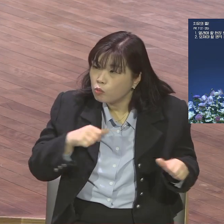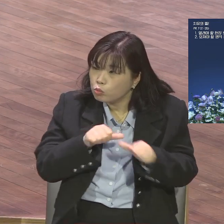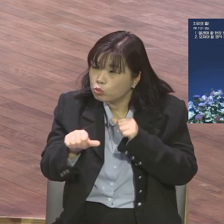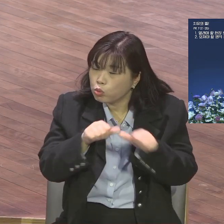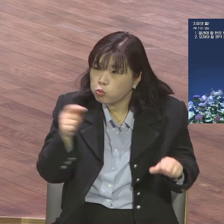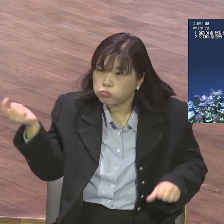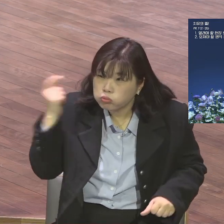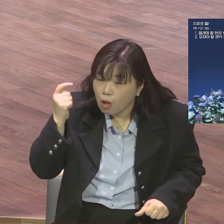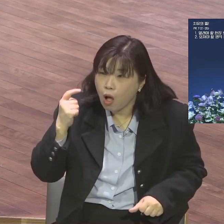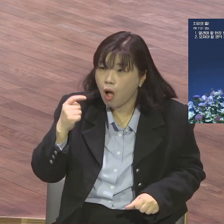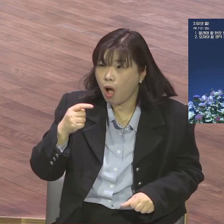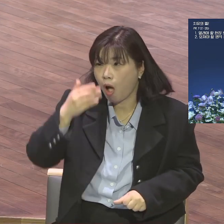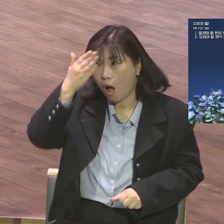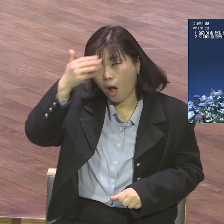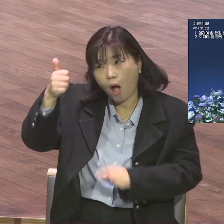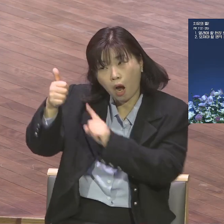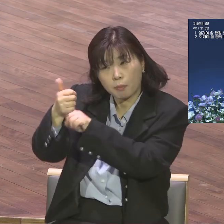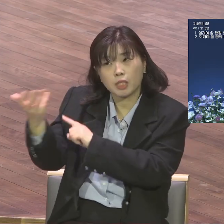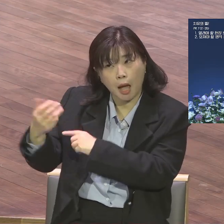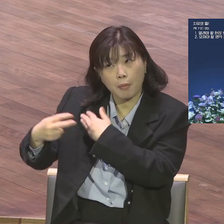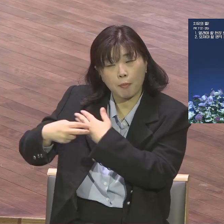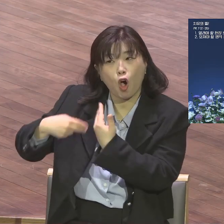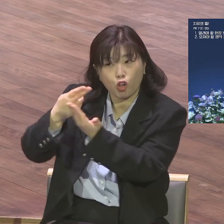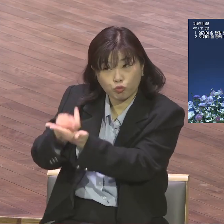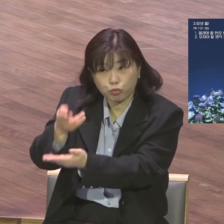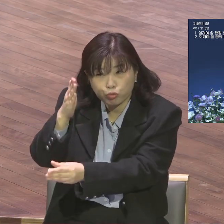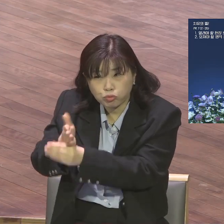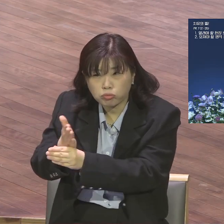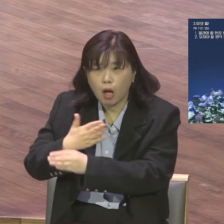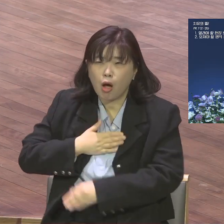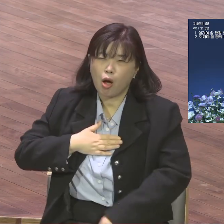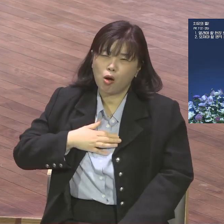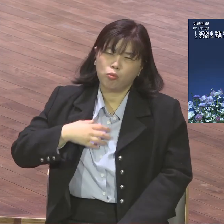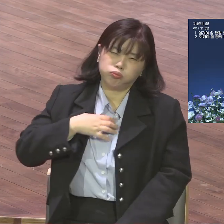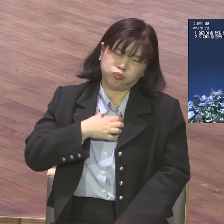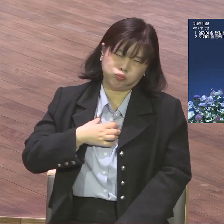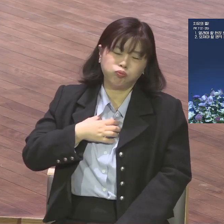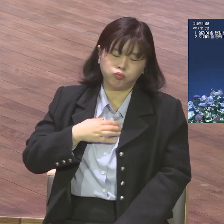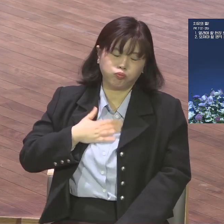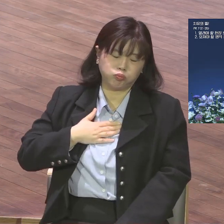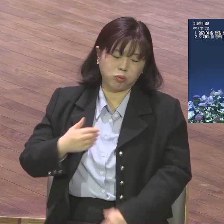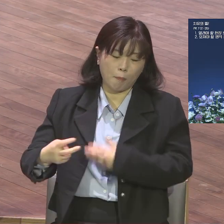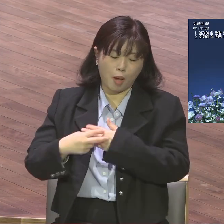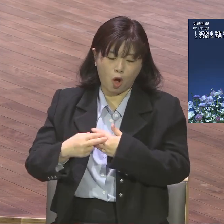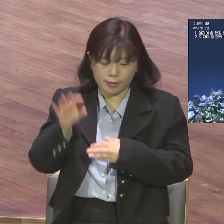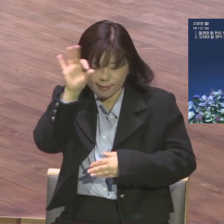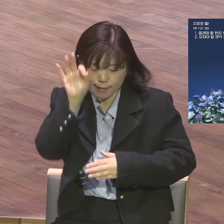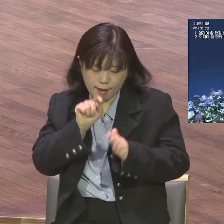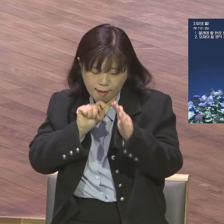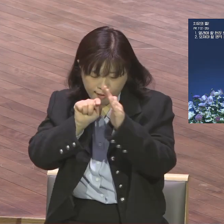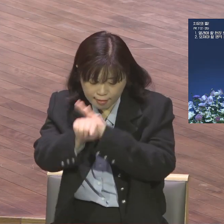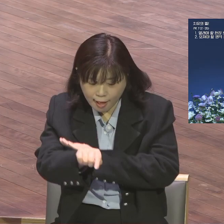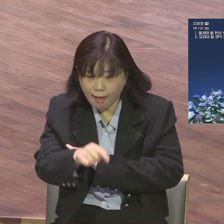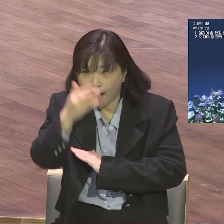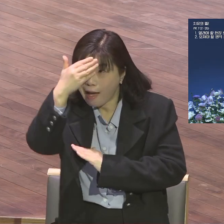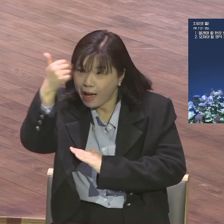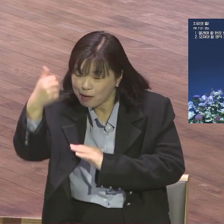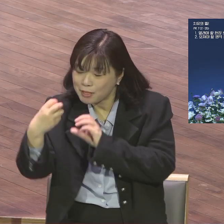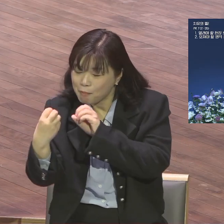그리고 할아버지와 만나서 20, 30분 동안 그렇게 만남을 가지고 갔는데 그때부터 이